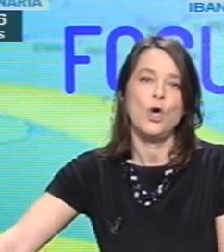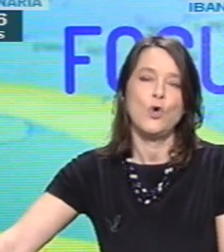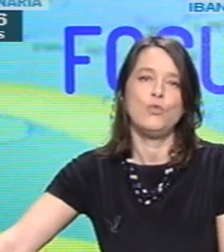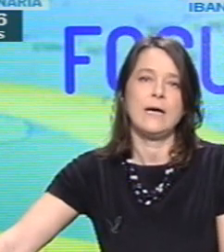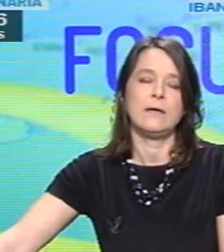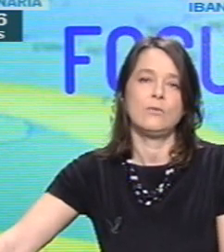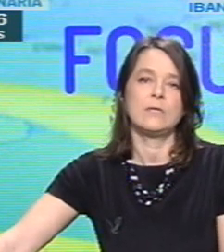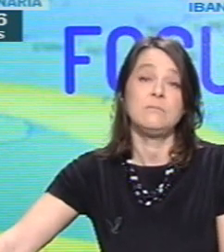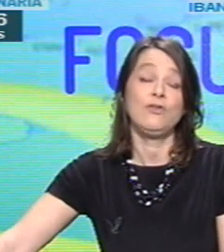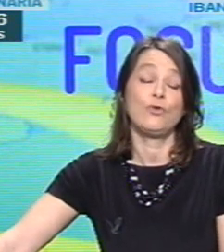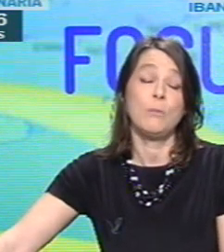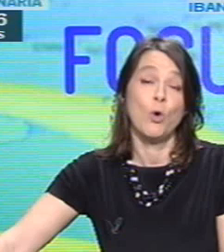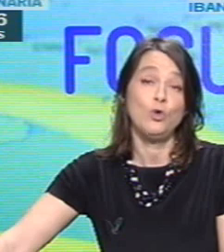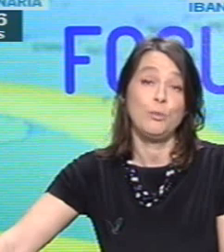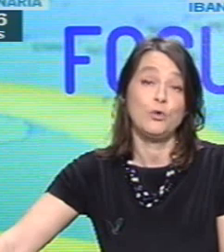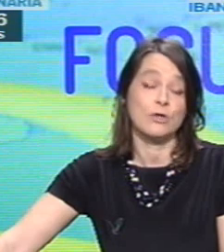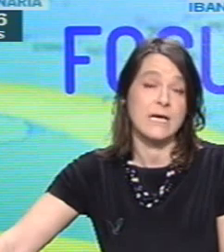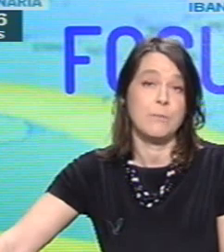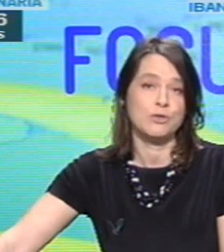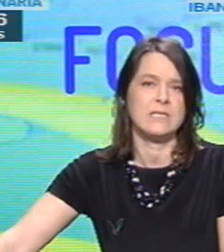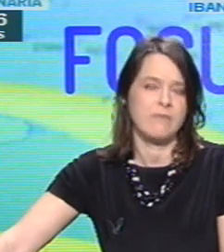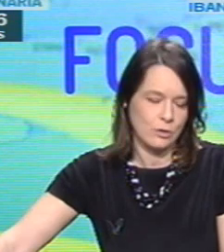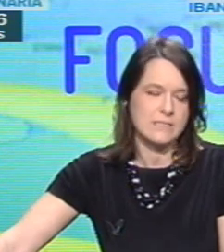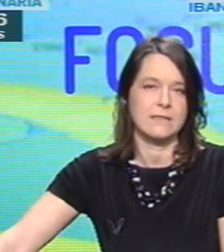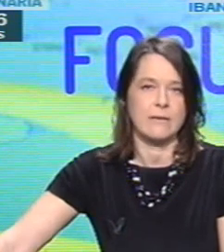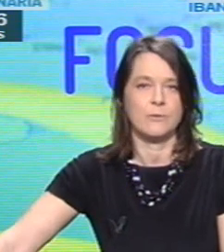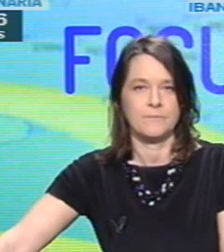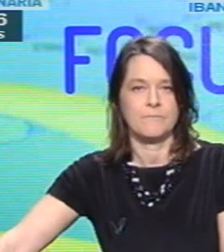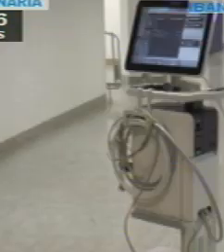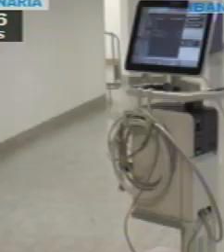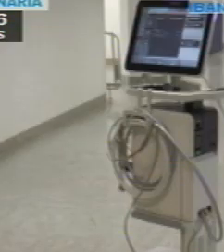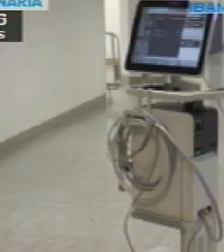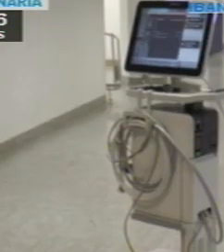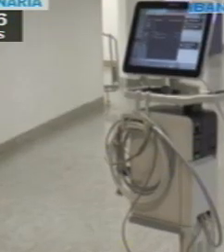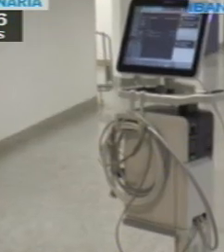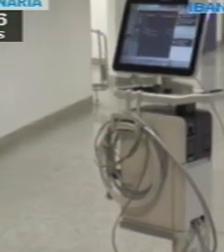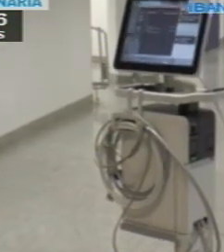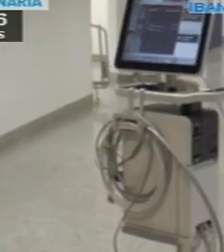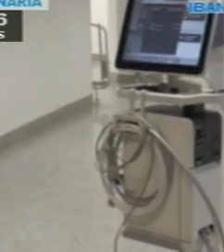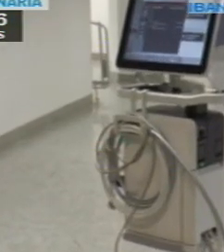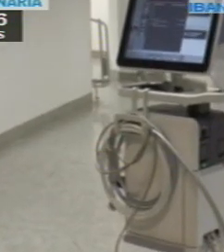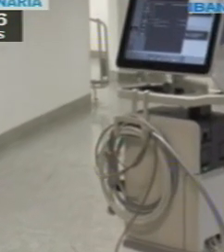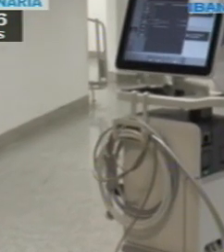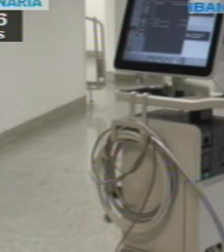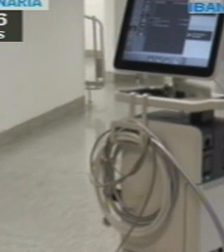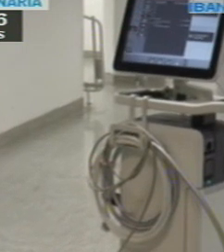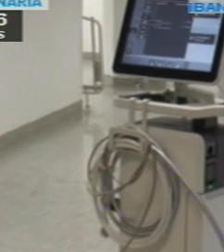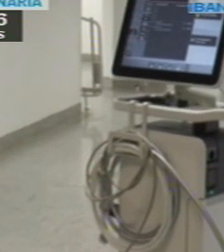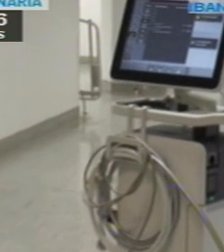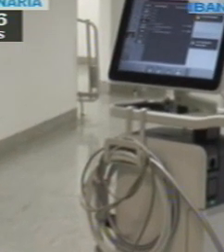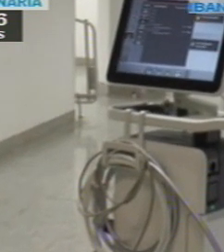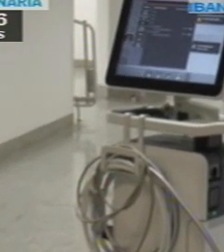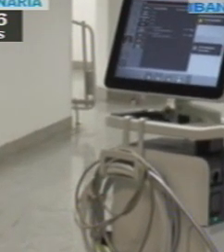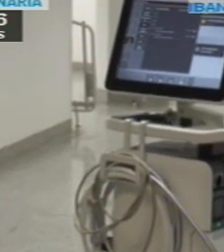verso una dimensione molto più rosea e positiva. Ma allora sentiamo. Un ventilatore di ultima